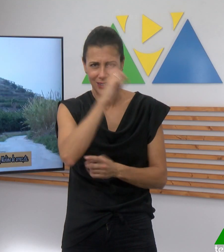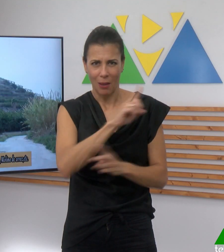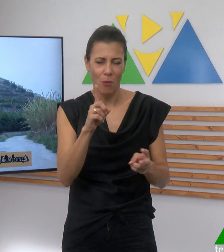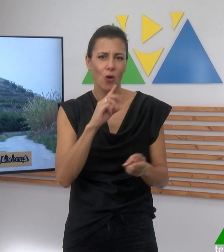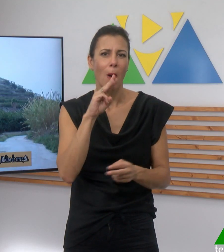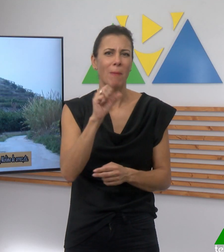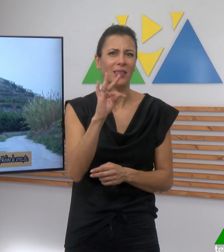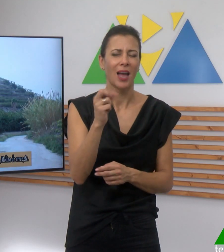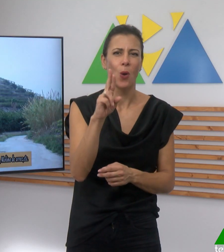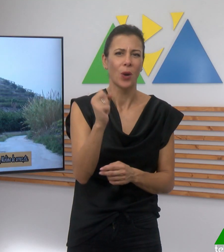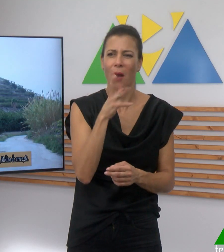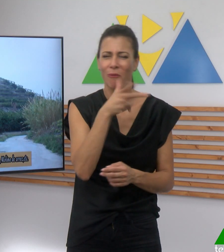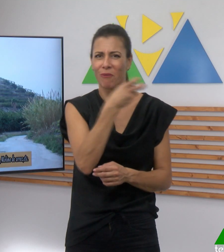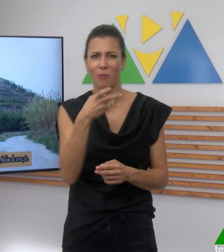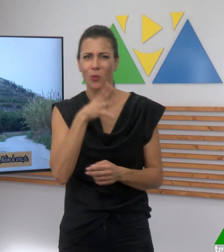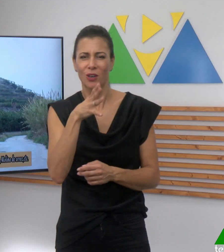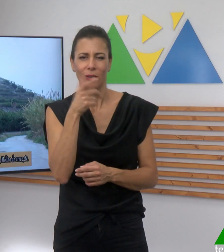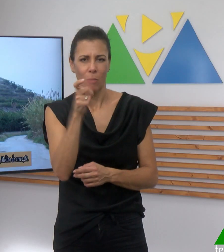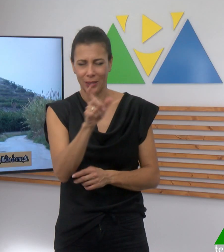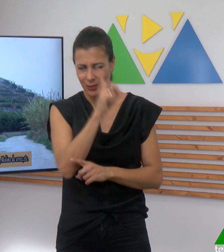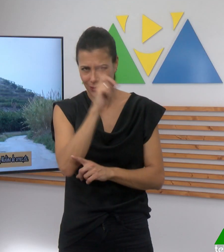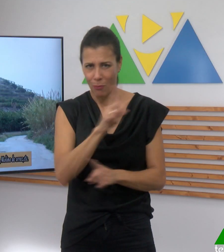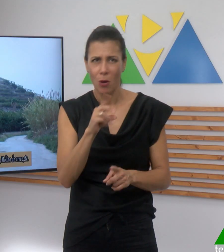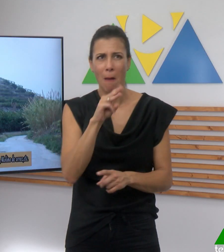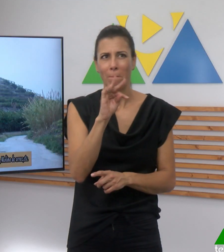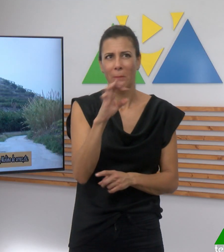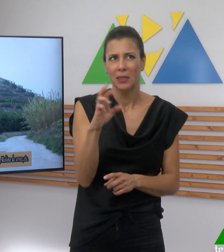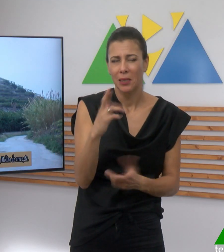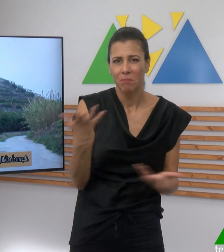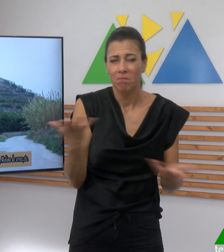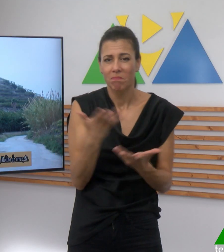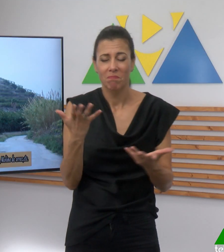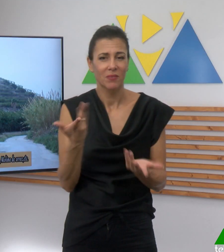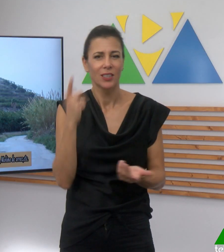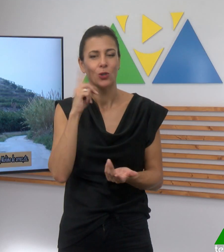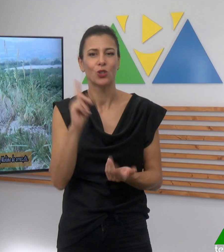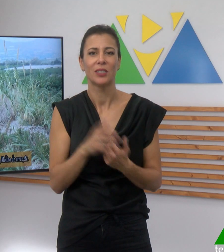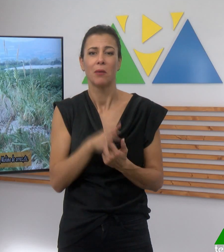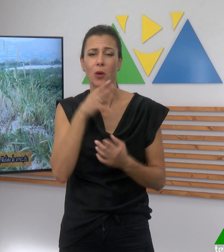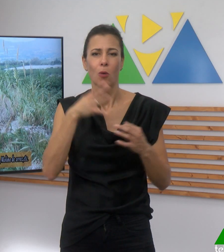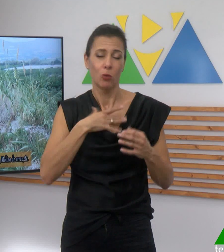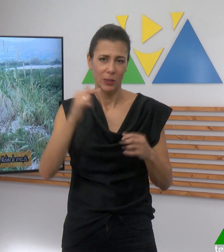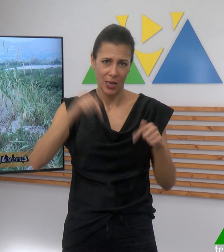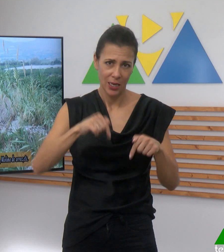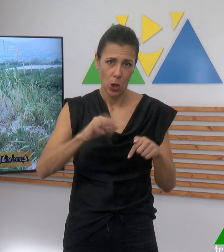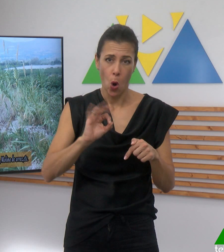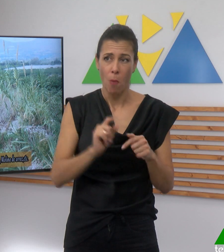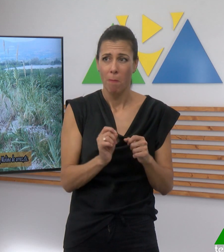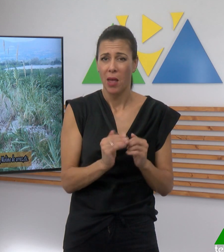de pat p ahora sabemos lo que es el caso es que bueno es posible que estuviera aquí posible que estuviera un poco más arriba